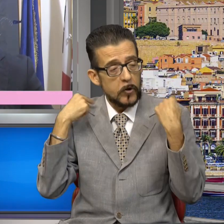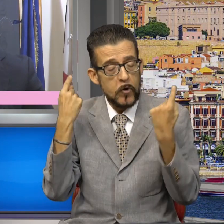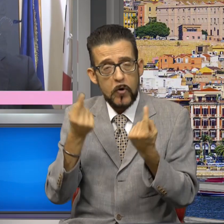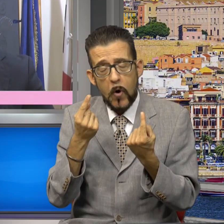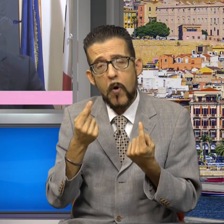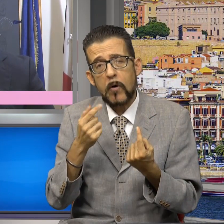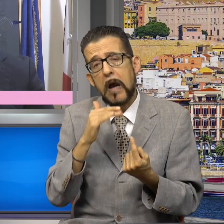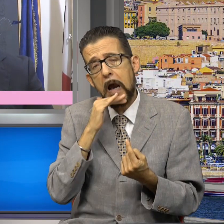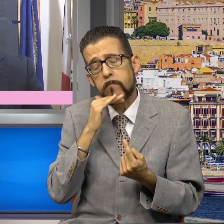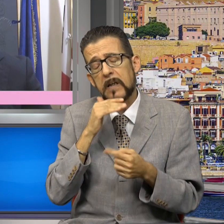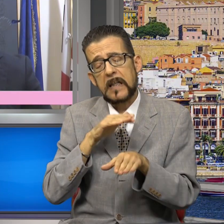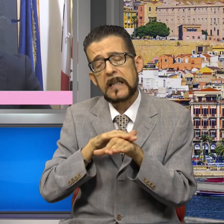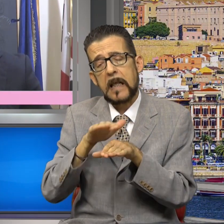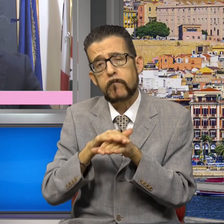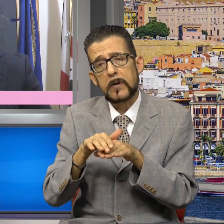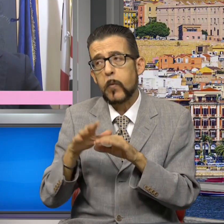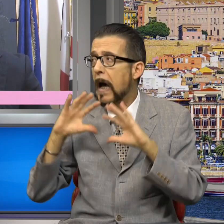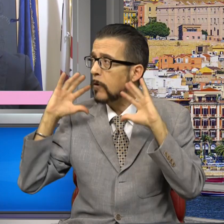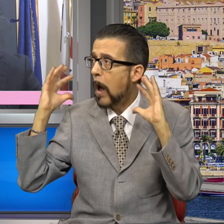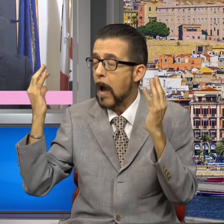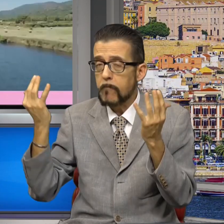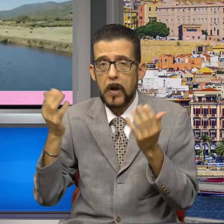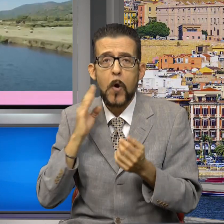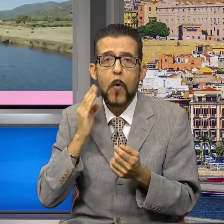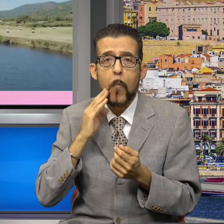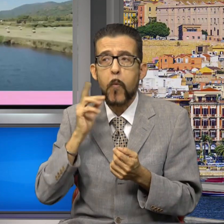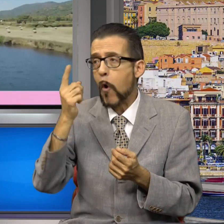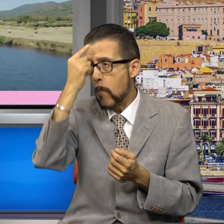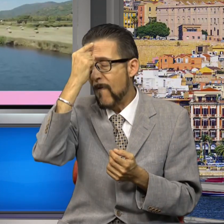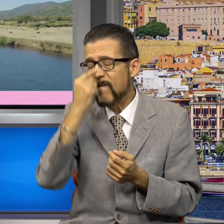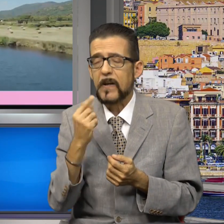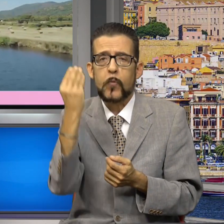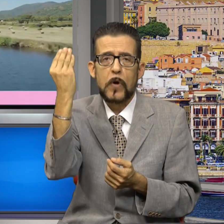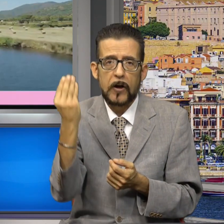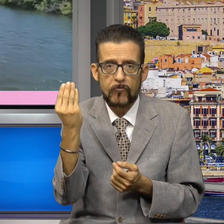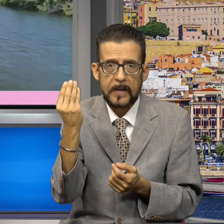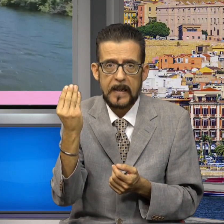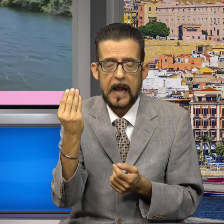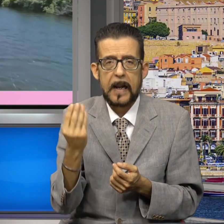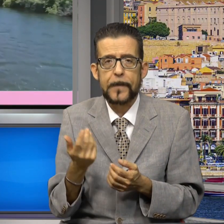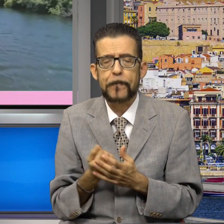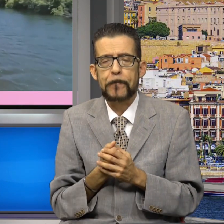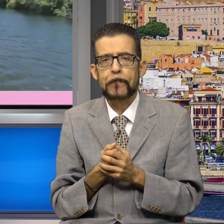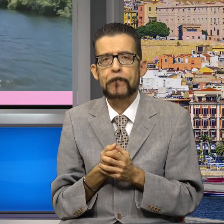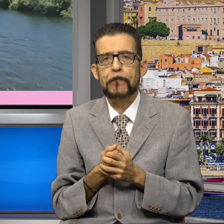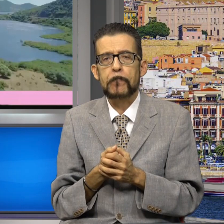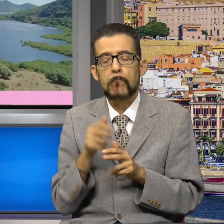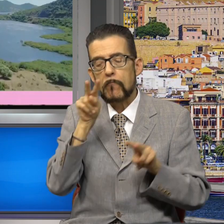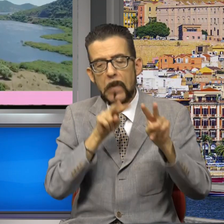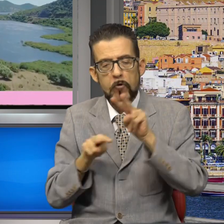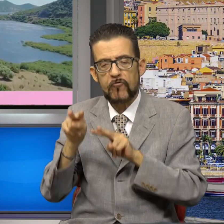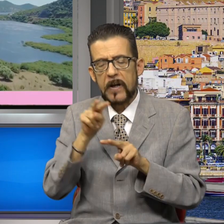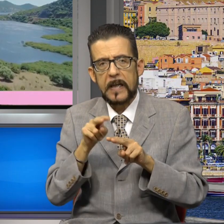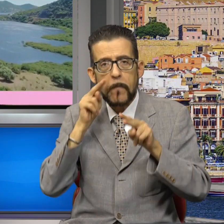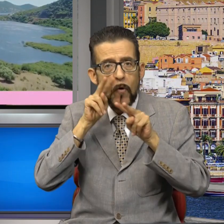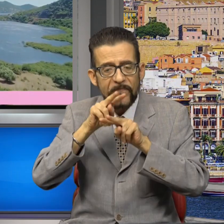abbastanza abituato a stare nell'ambiente. L'uomo è una figura centrale di quello che è l'ecosistema. Cerchiamo di